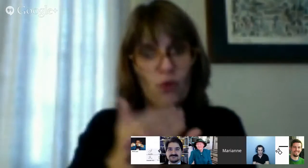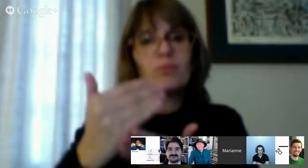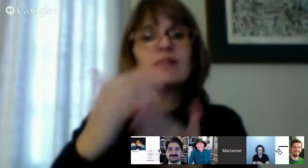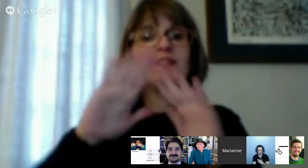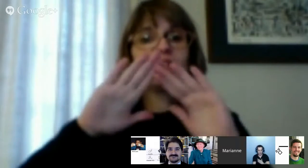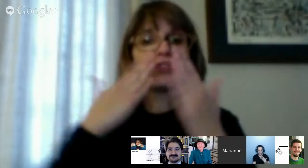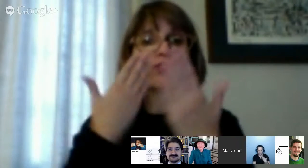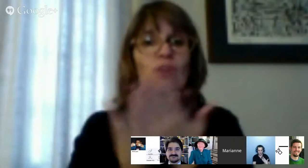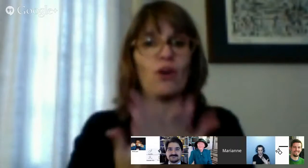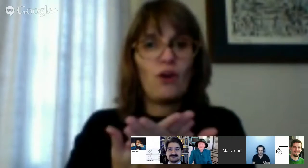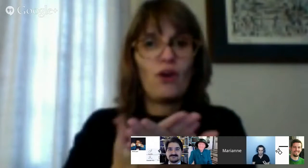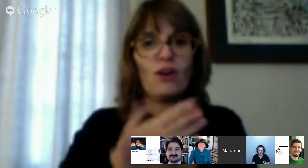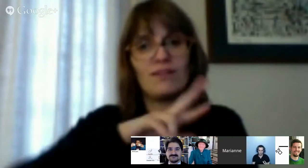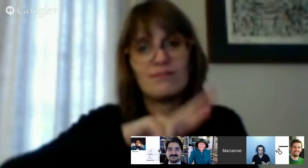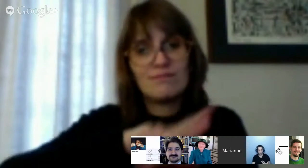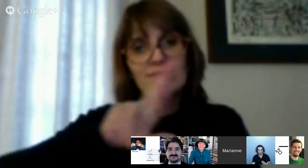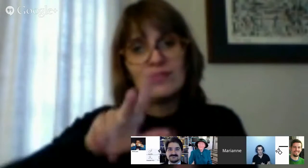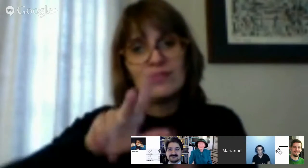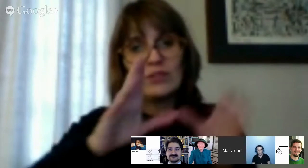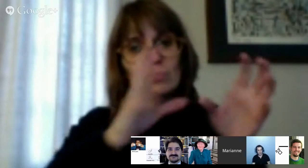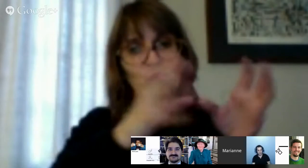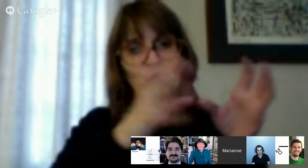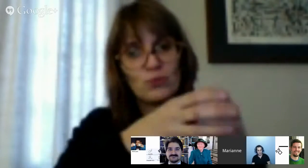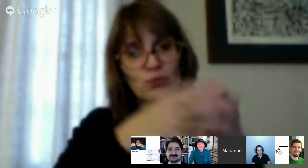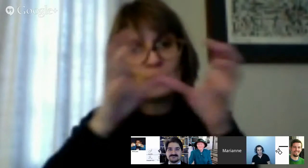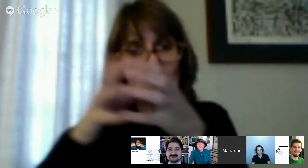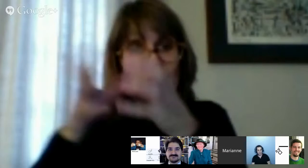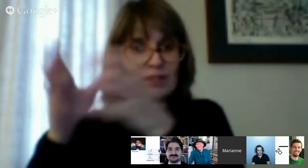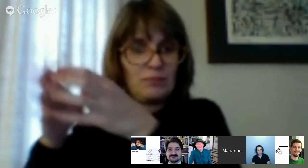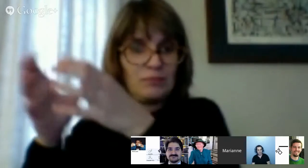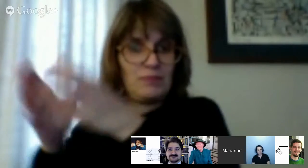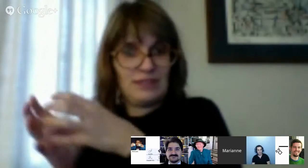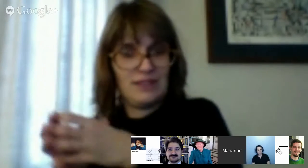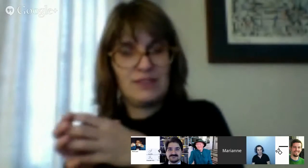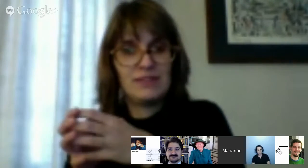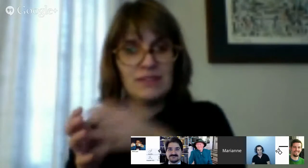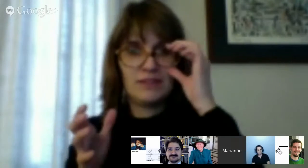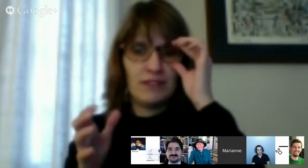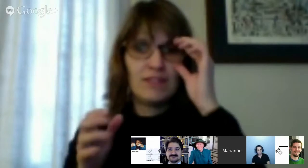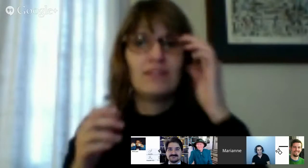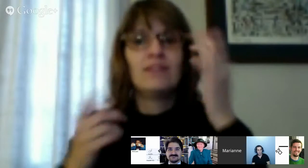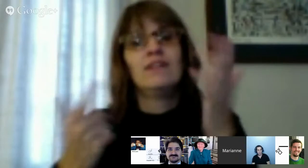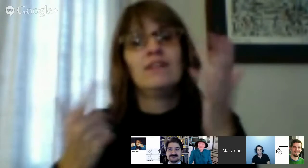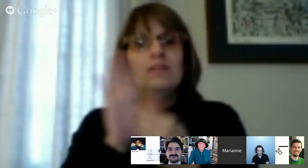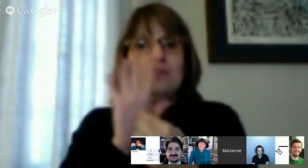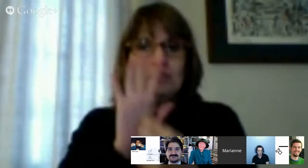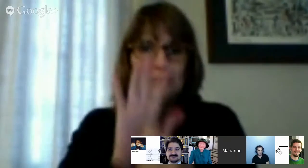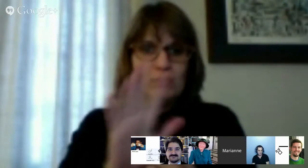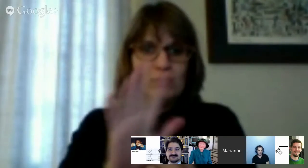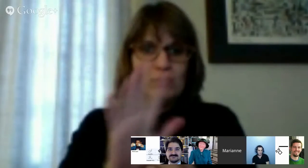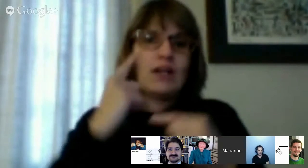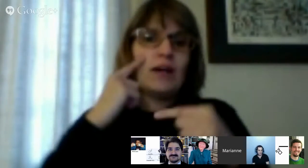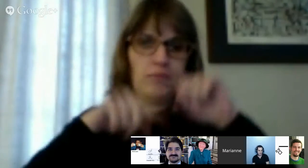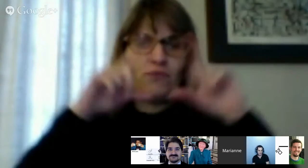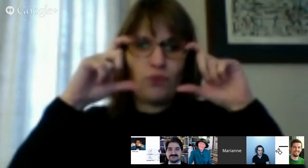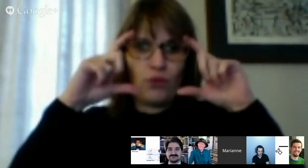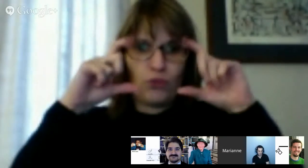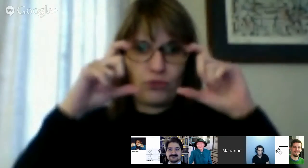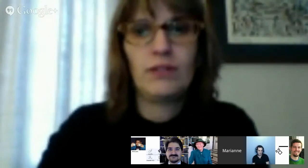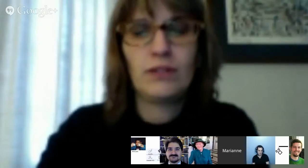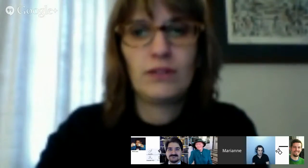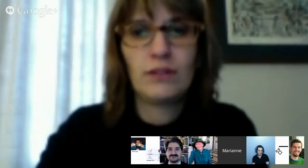Então, nós tivemos o privilégio de trabalharmos dessa mesma forma na